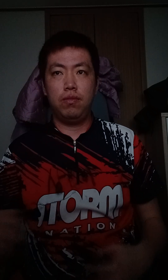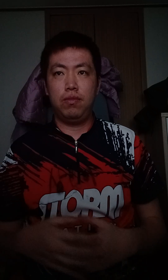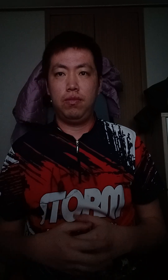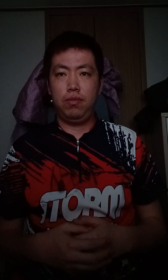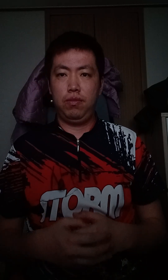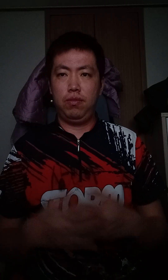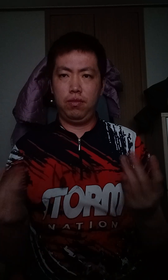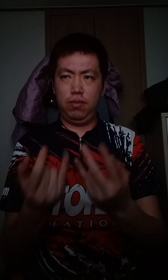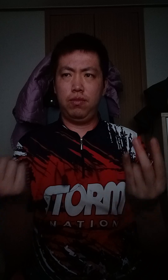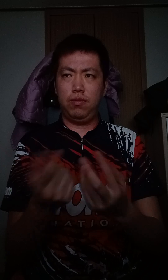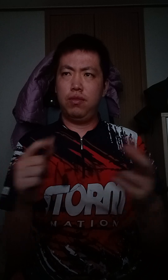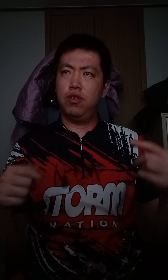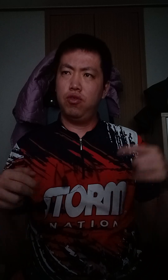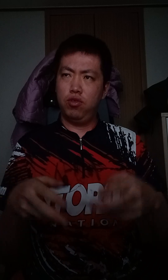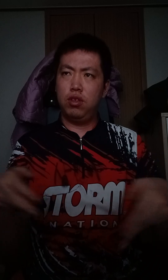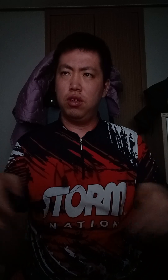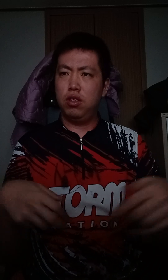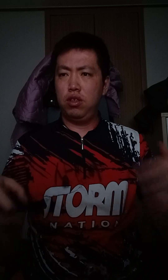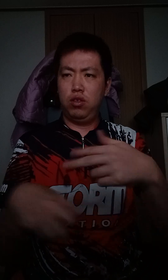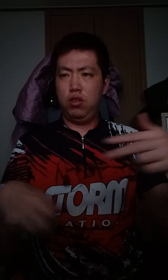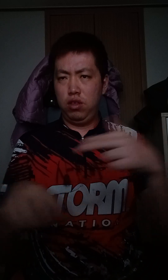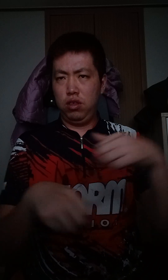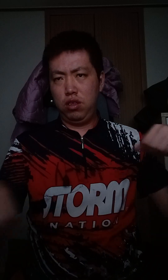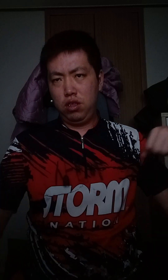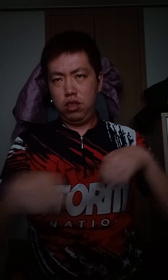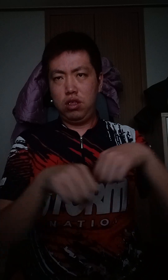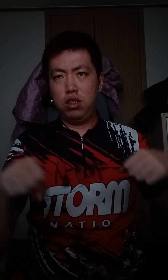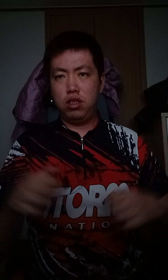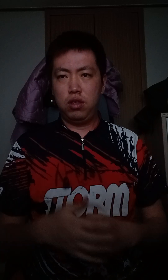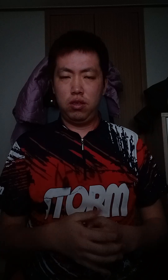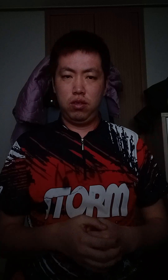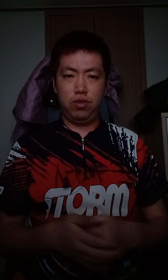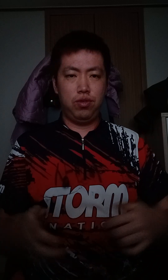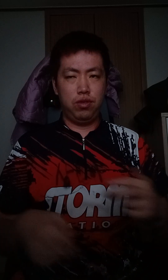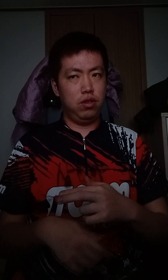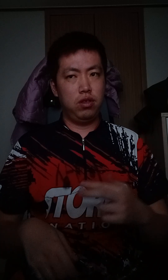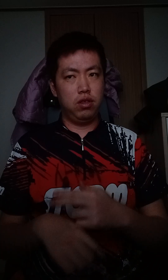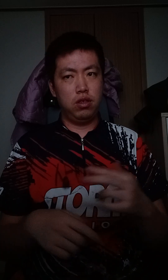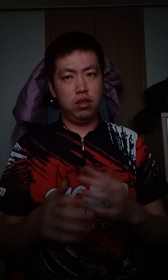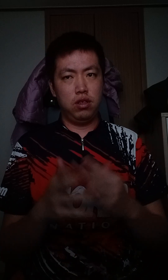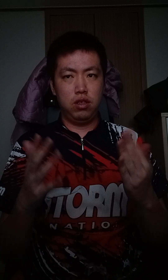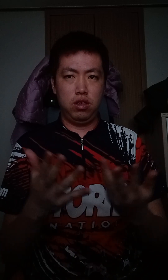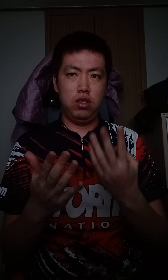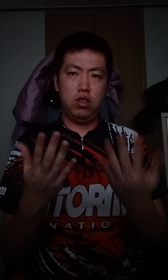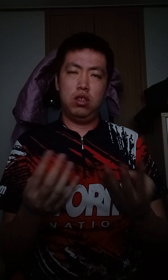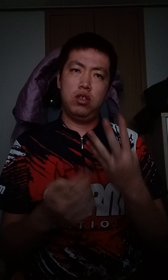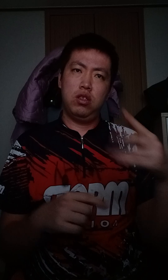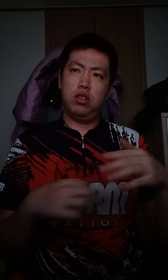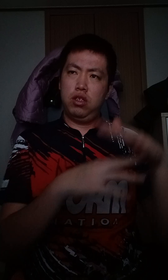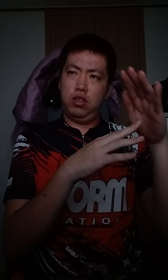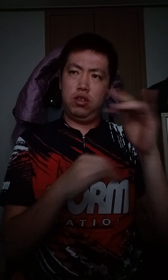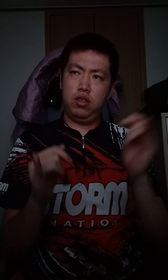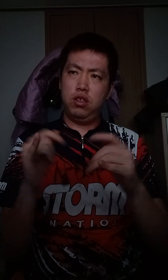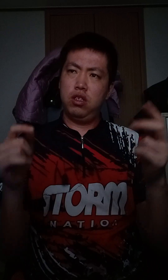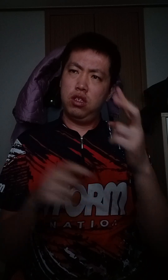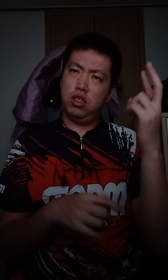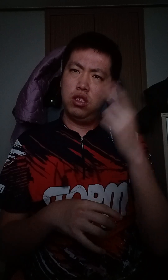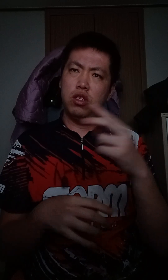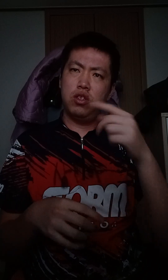연휴 뒤 첫 출근길에 통근버스가 화물차를 들이받았습니다. 버스에는 14명이 타고 있었는데 기사가 술이 덜 깬